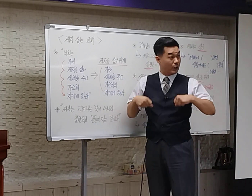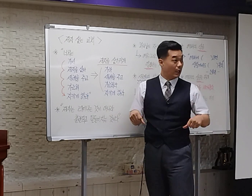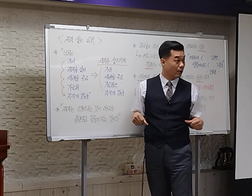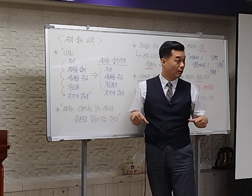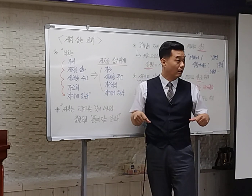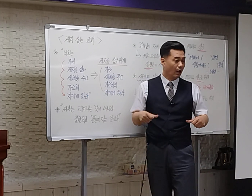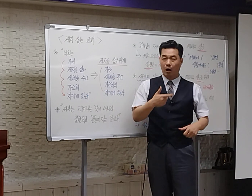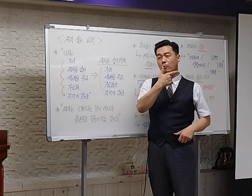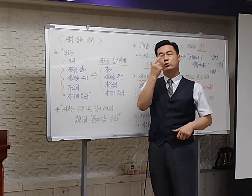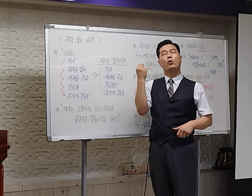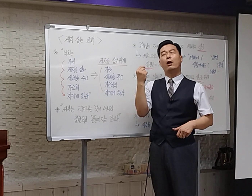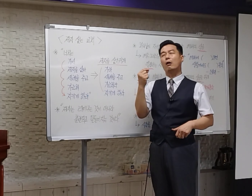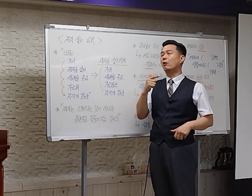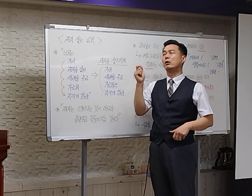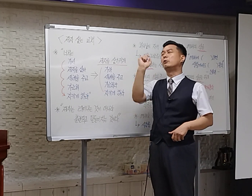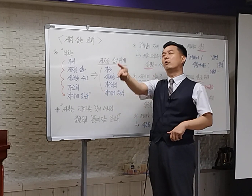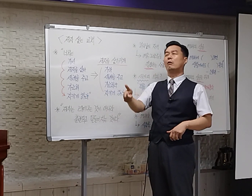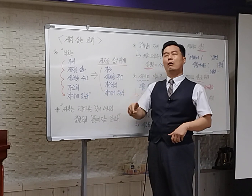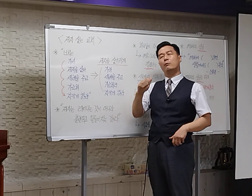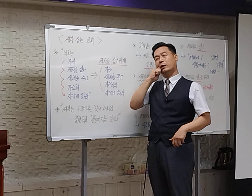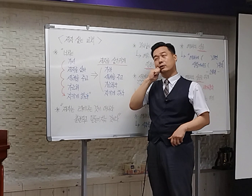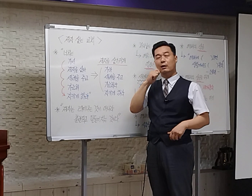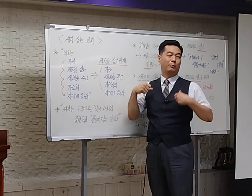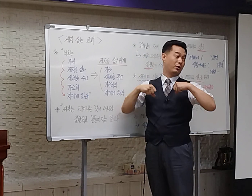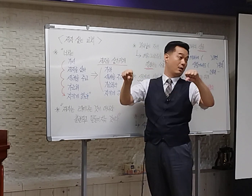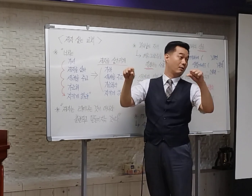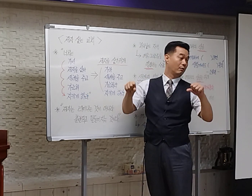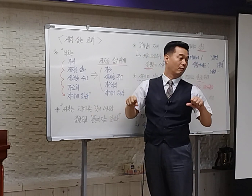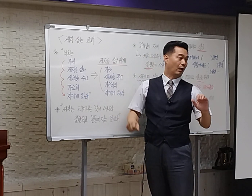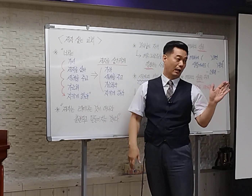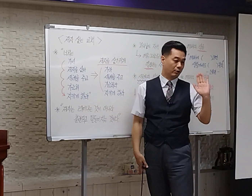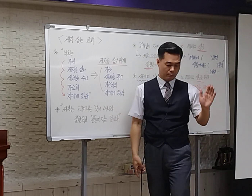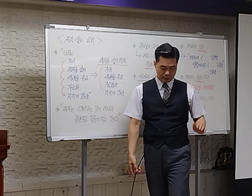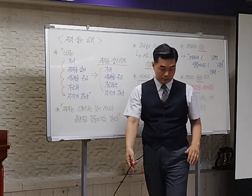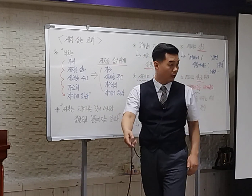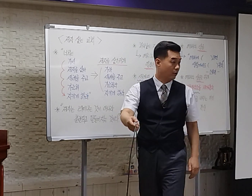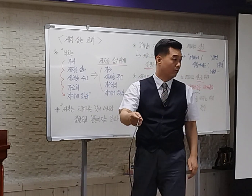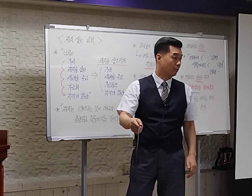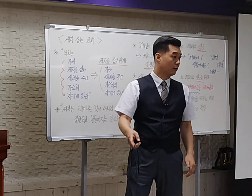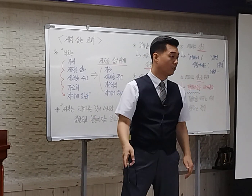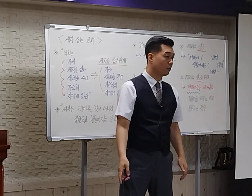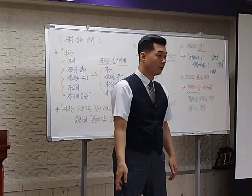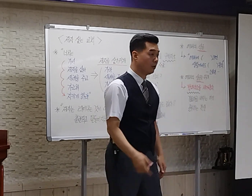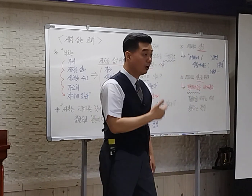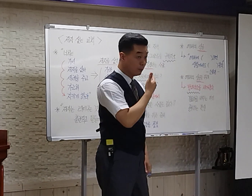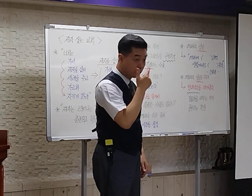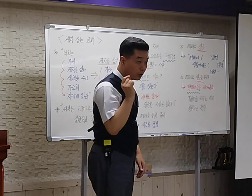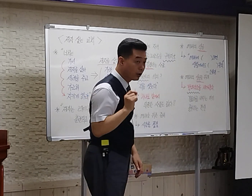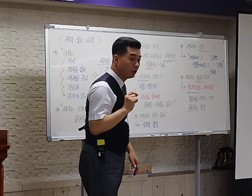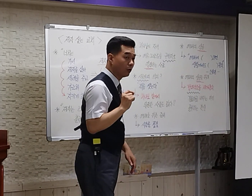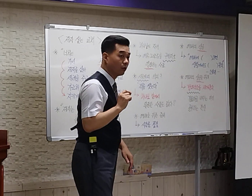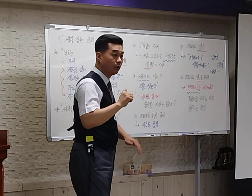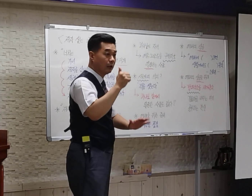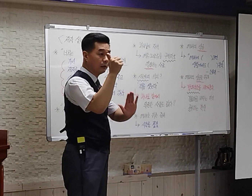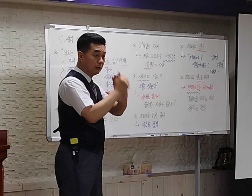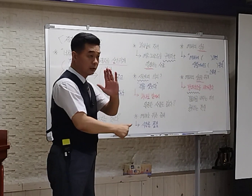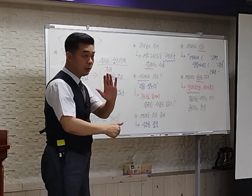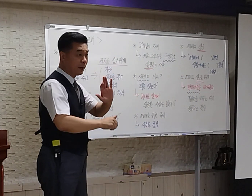포기? 부족해. 너무 멀어. 못하겠다. 포기. 아니 그러면 안 되잖아요. 부족해도